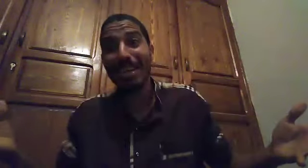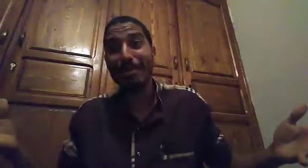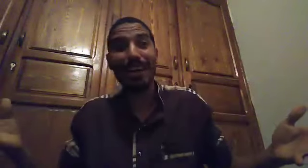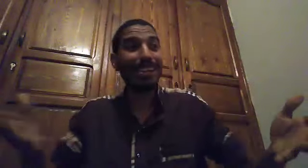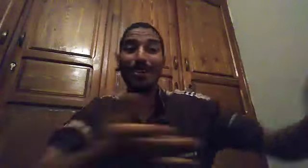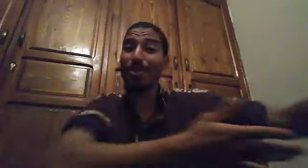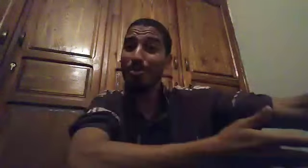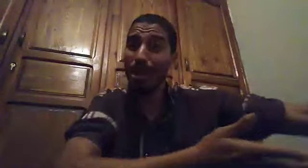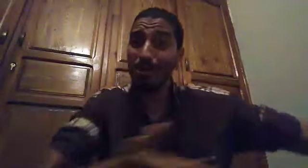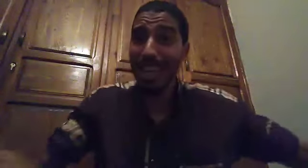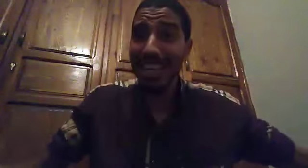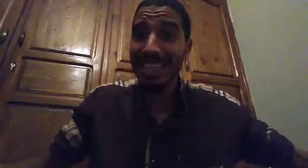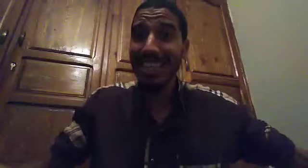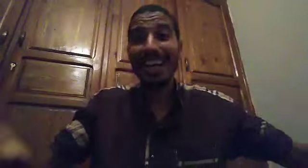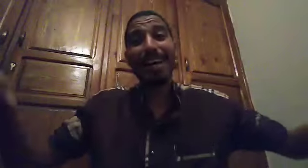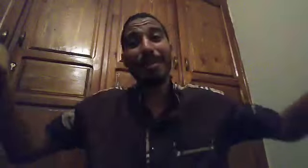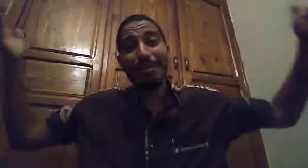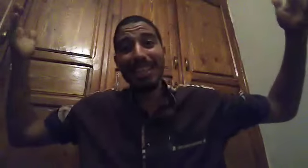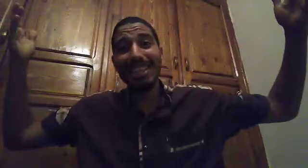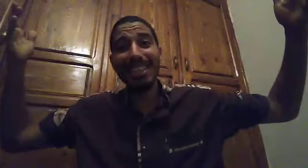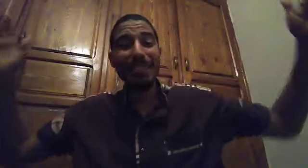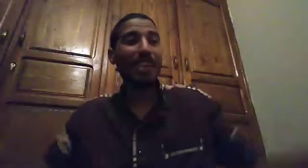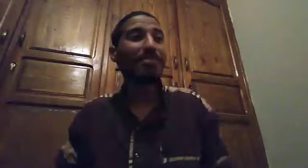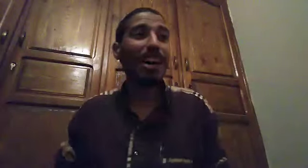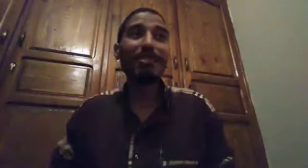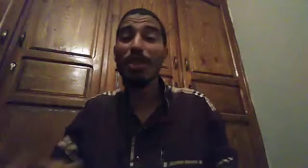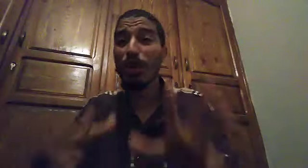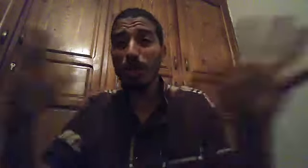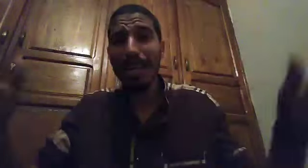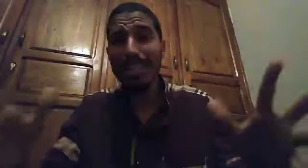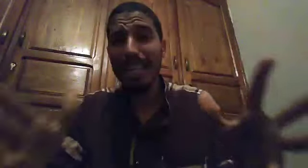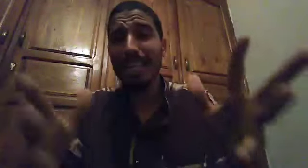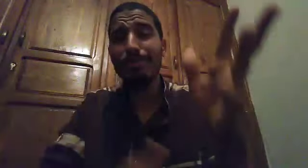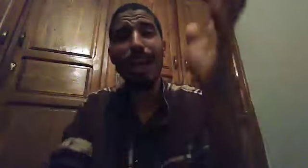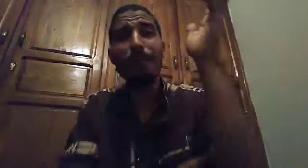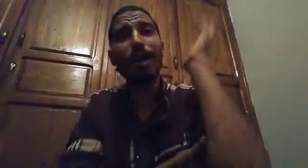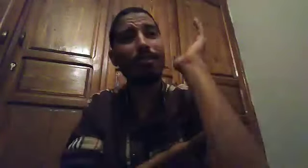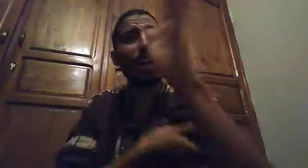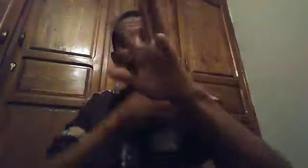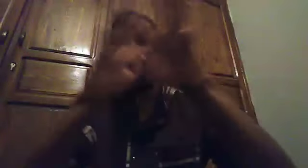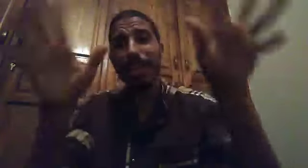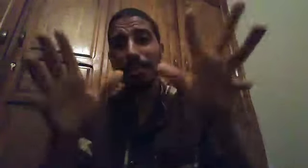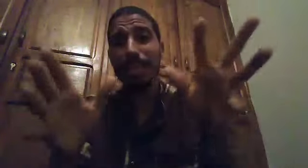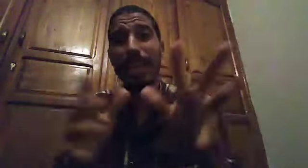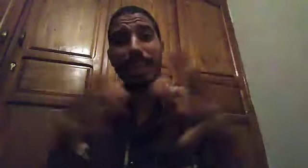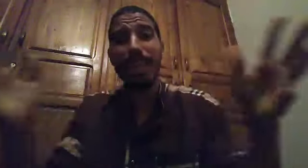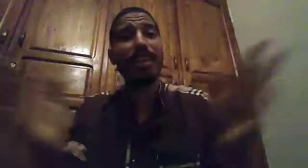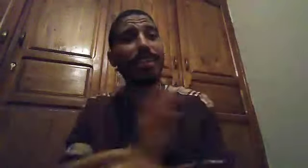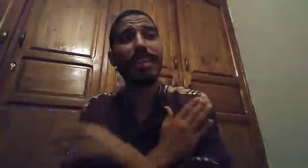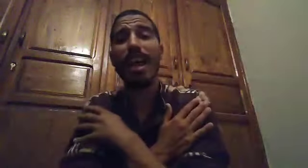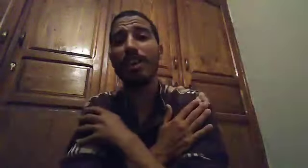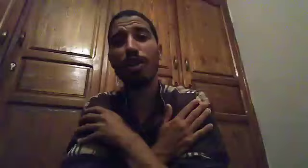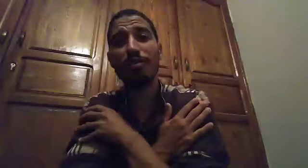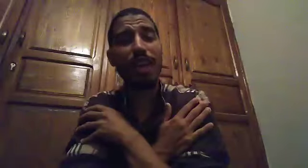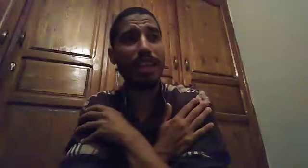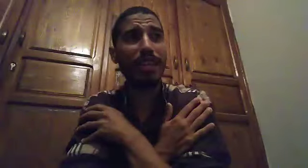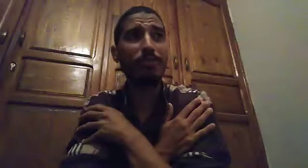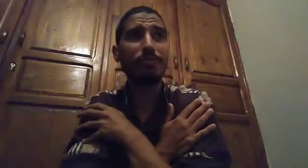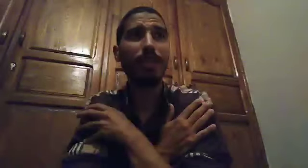السابعه، دراغون بول عاوتاني، ما يمكنش. فهاد الفيديو اخوتي ما كانش تحليلي متعمق، فقط هضرنا بالسطحيات، لان هادي نهائي وكان فيها يعني